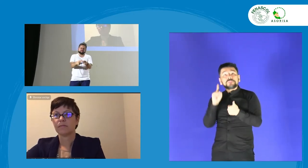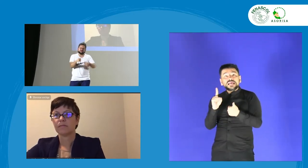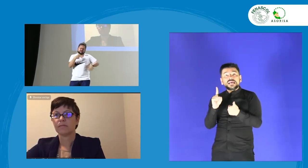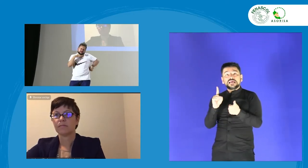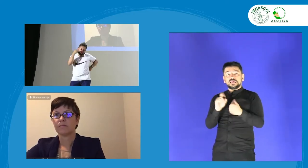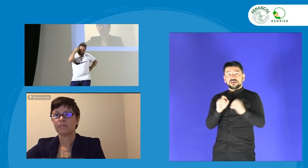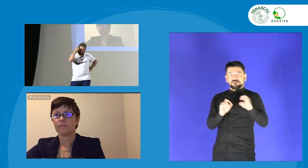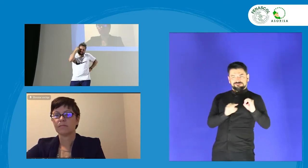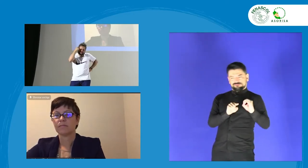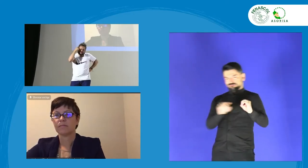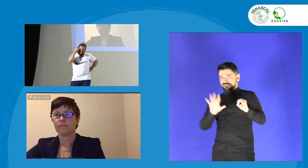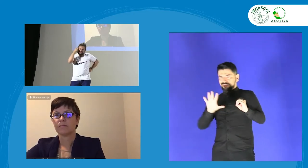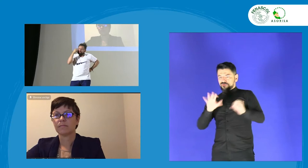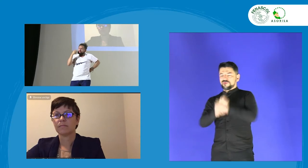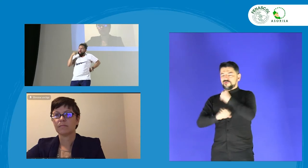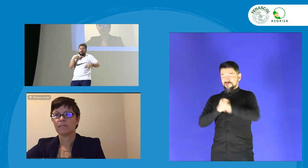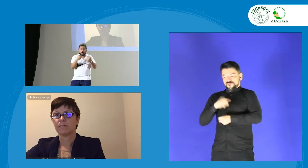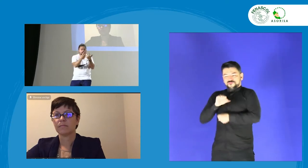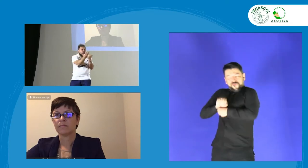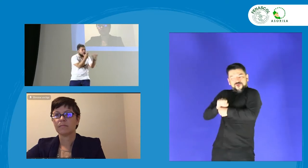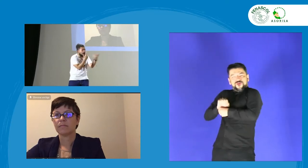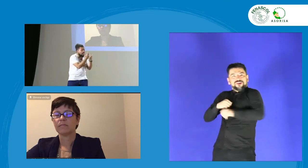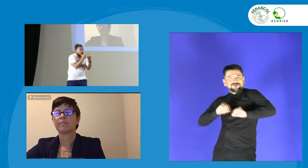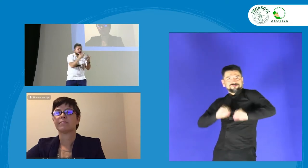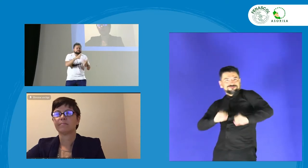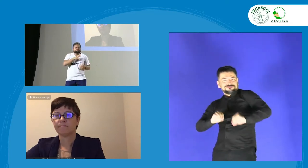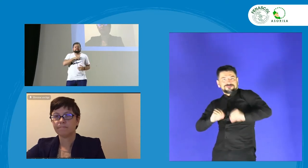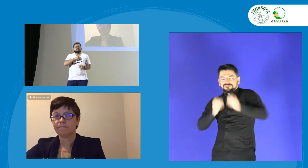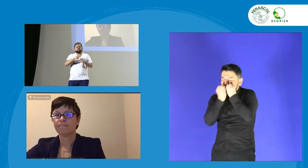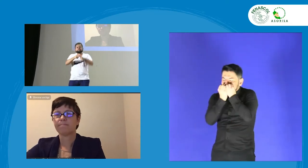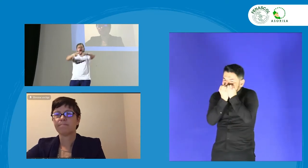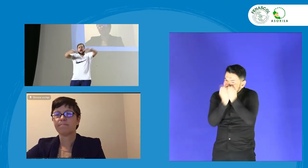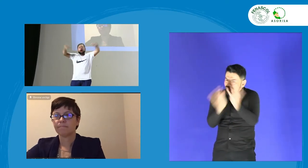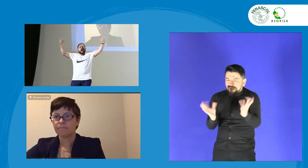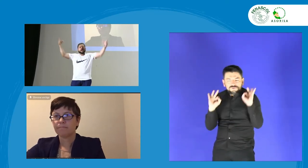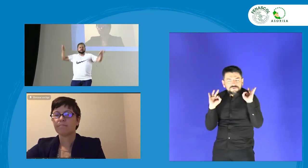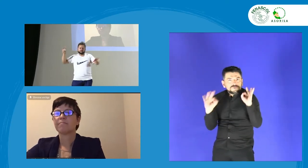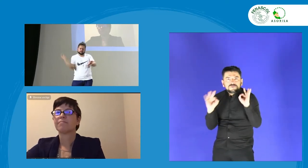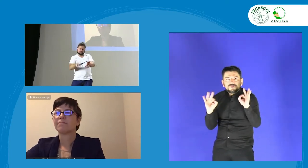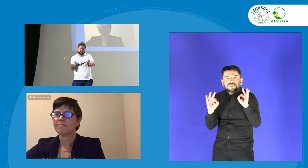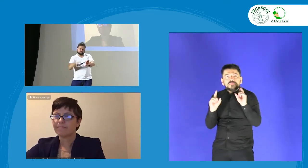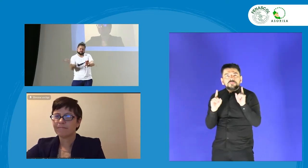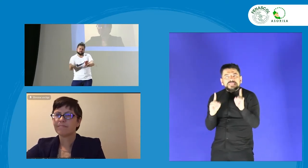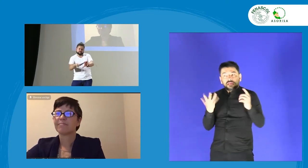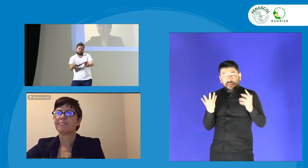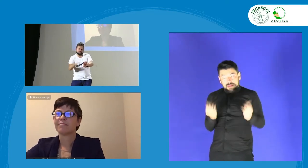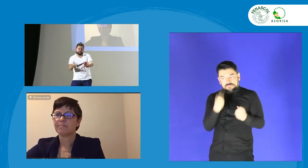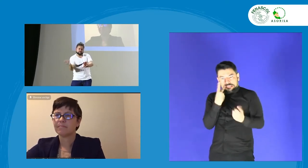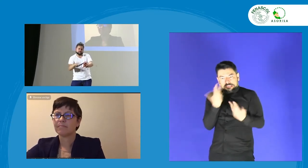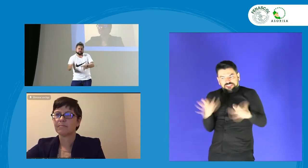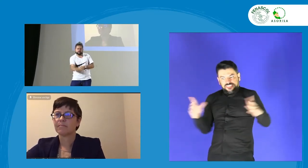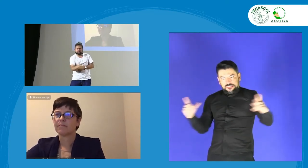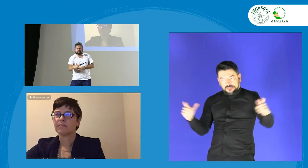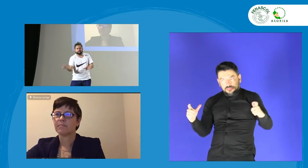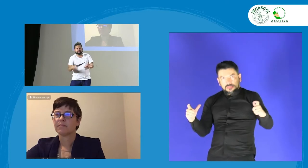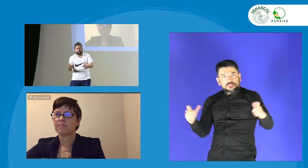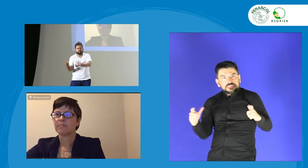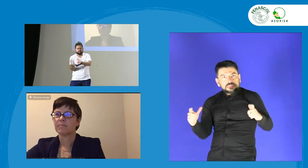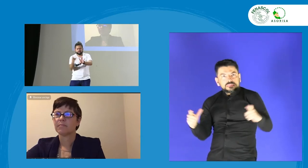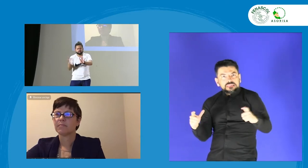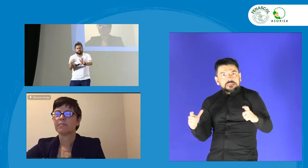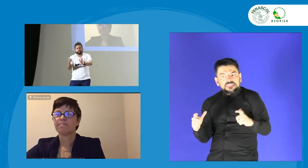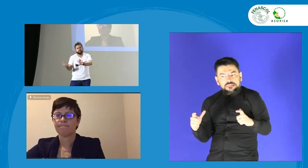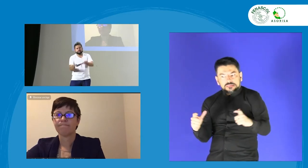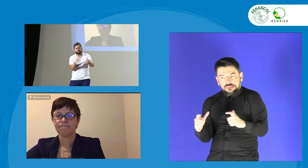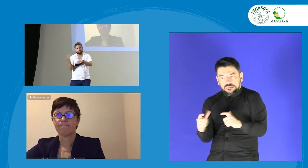algo maravilloso, pero cada vez vemos que son menos. Lo que nos dicen es que la gran mayoría se están siendo